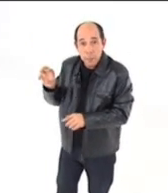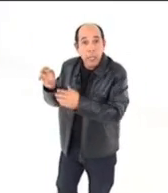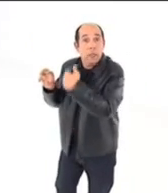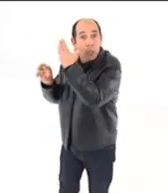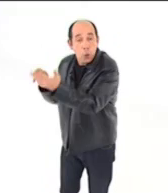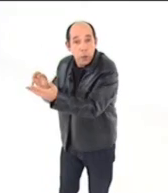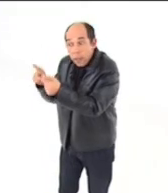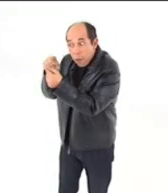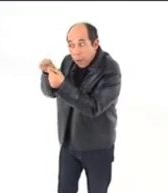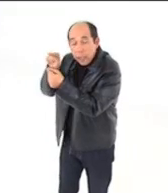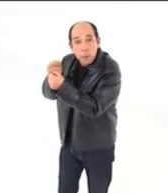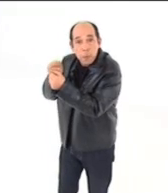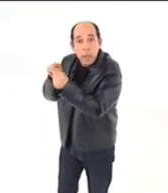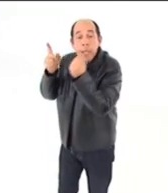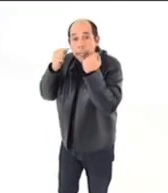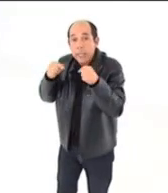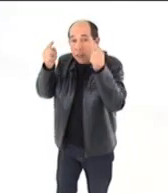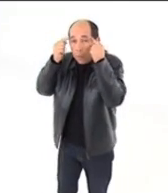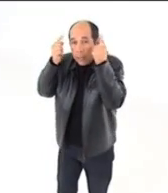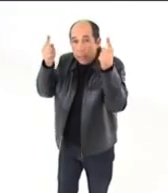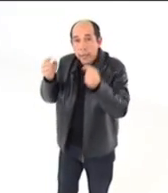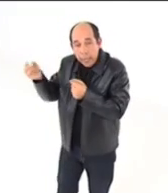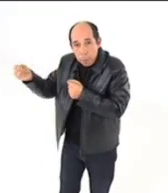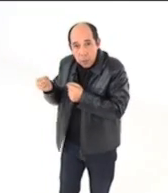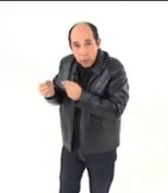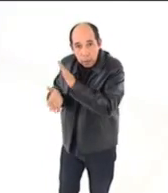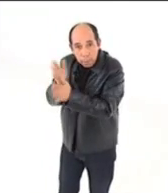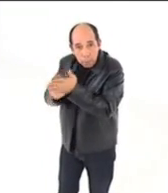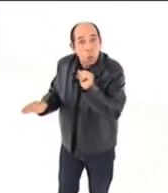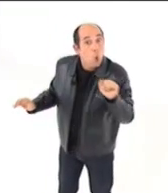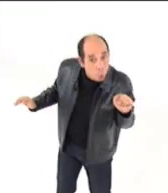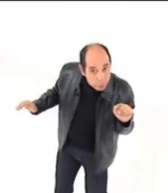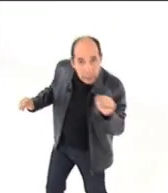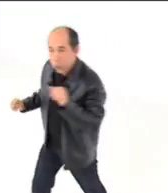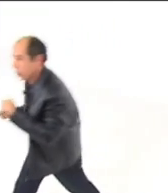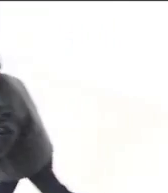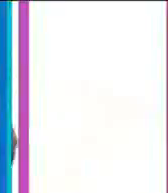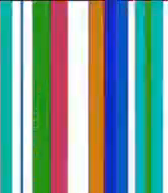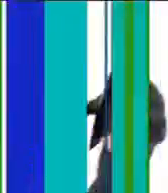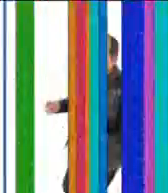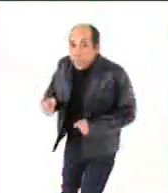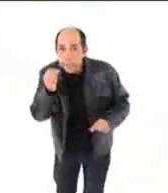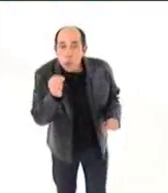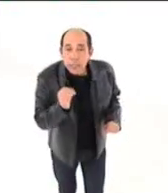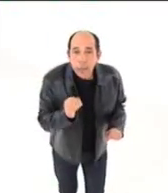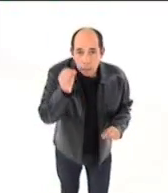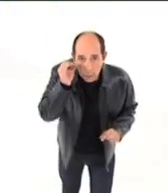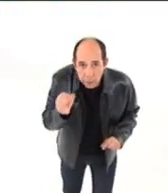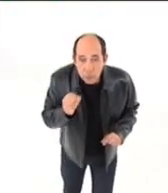عند الدروغري فيه هذاك المسمار. يعني انت في البال ديالك راه كاين البريز دو تير وهو ما كاينش. الدور ديال لا بريز دو